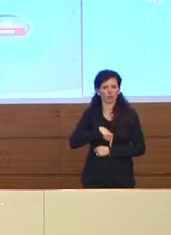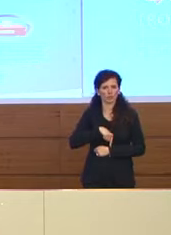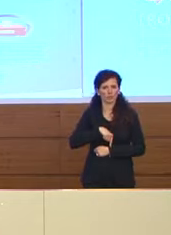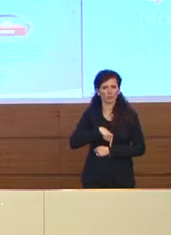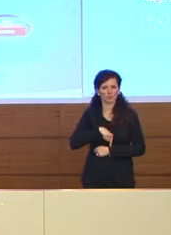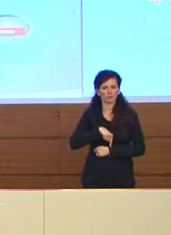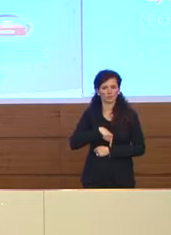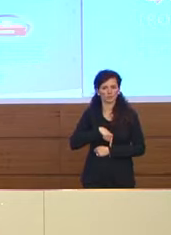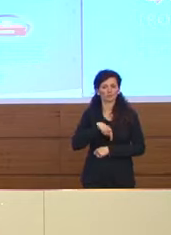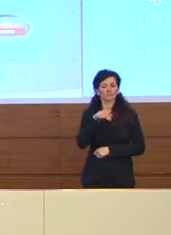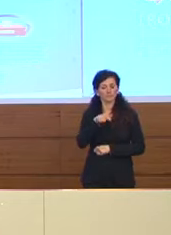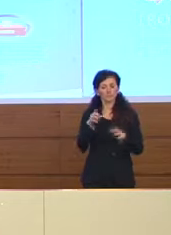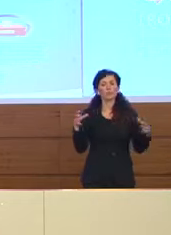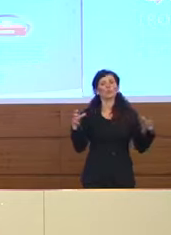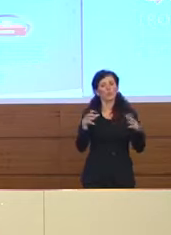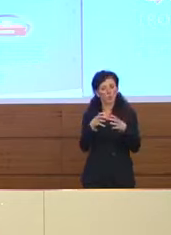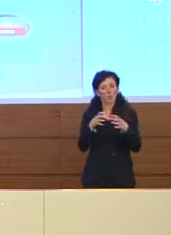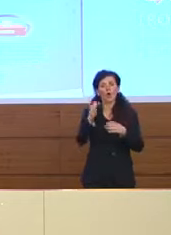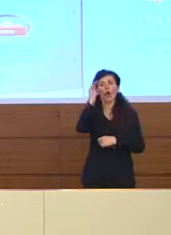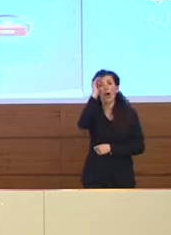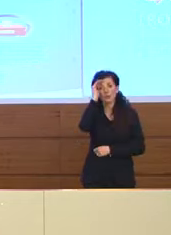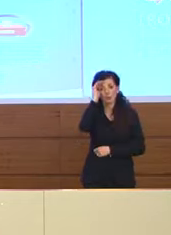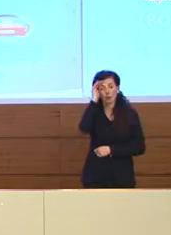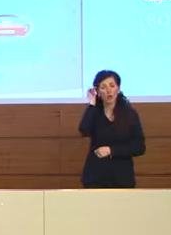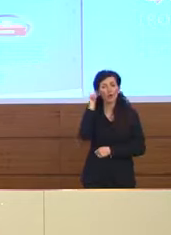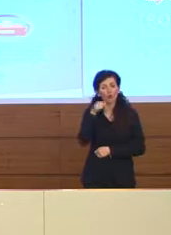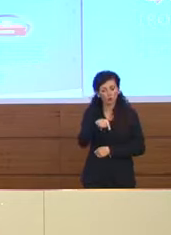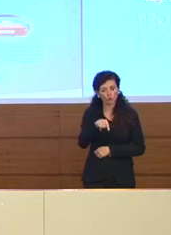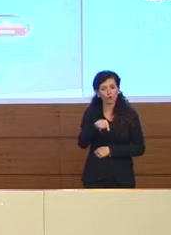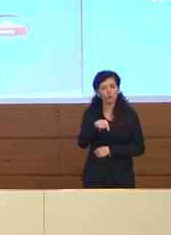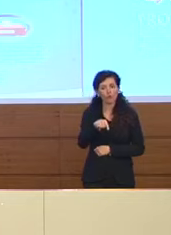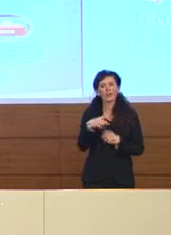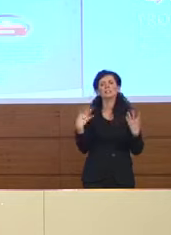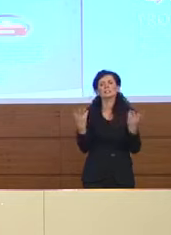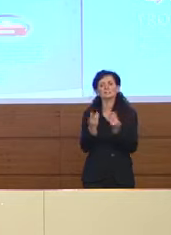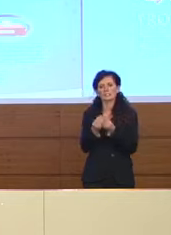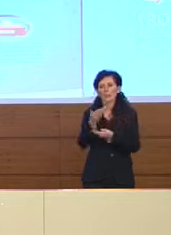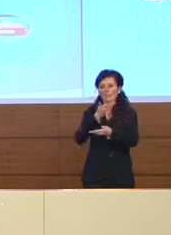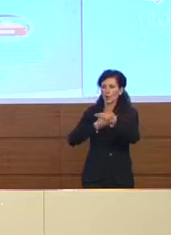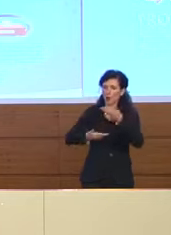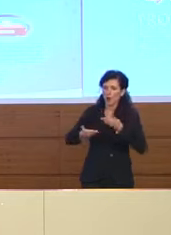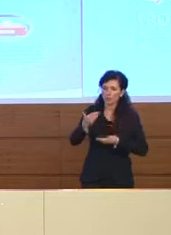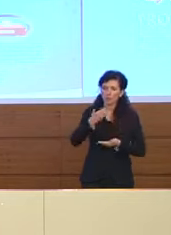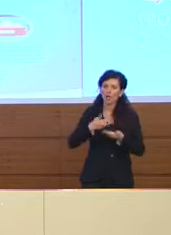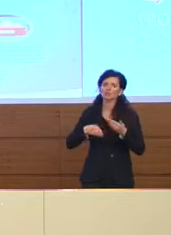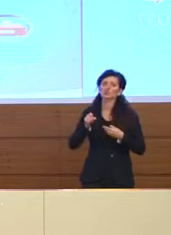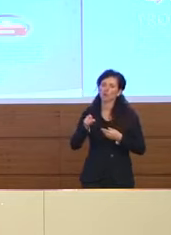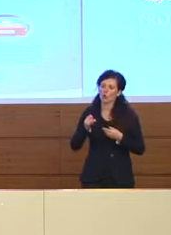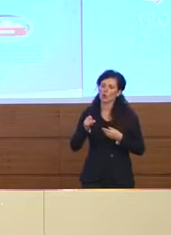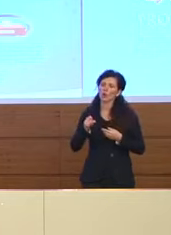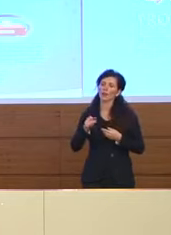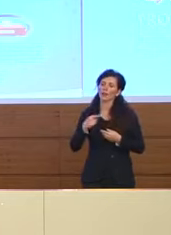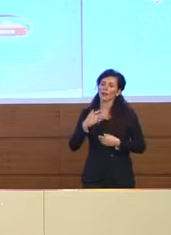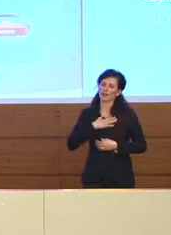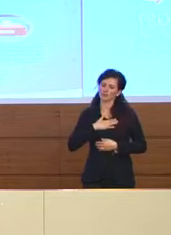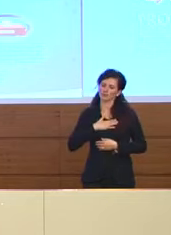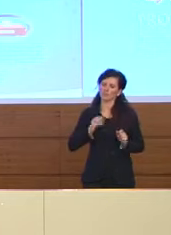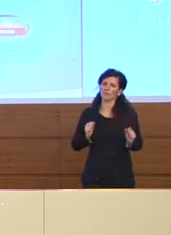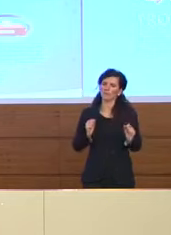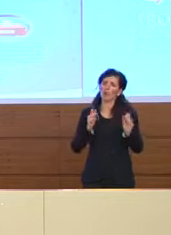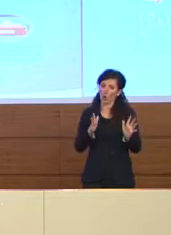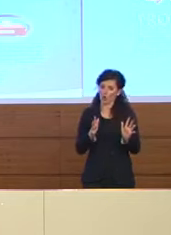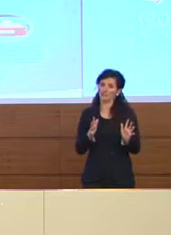un gruppo di ascolto con la collaborazione di nostri volontari di